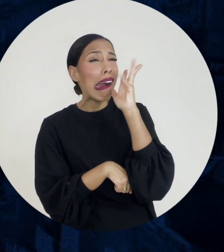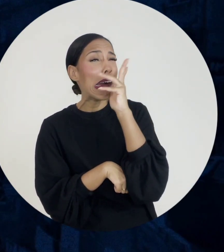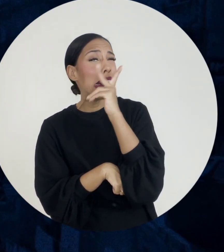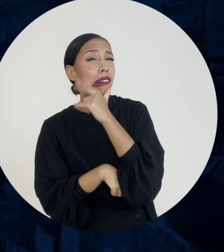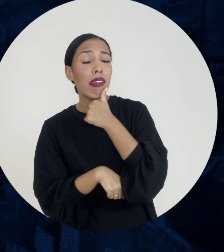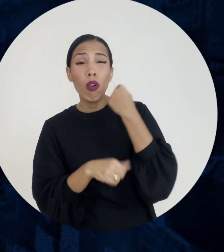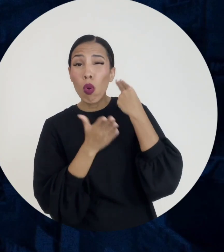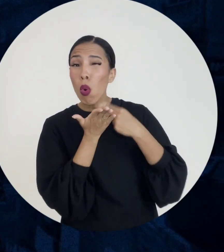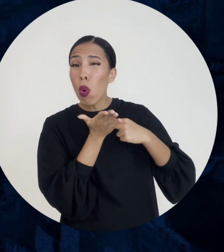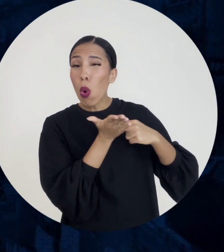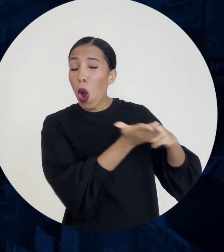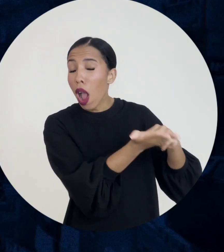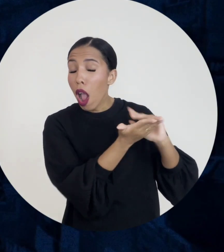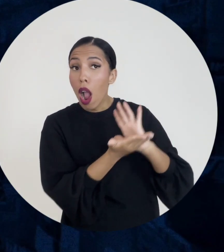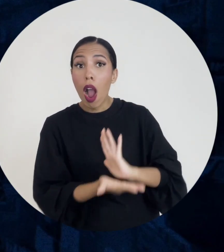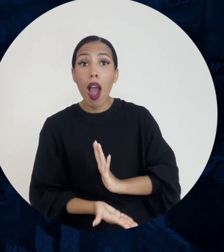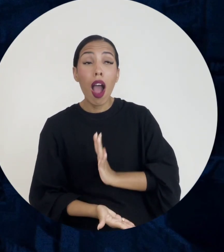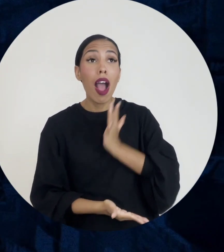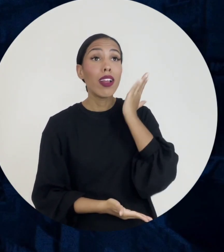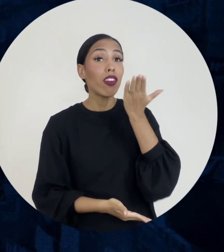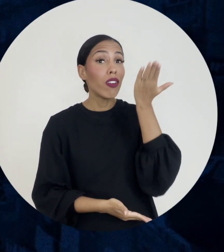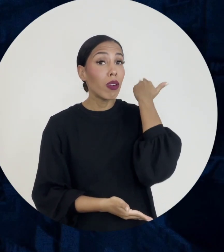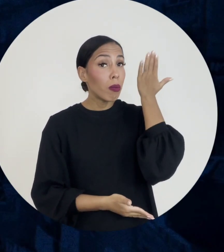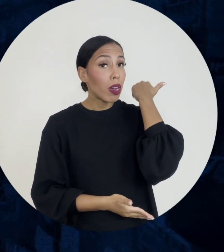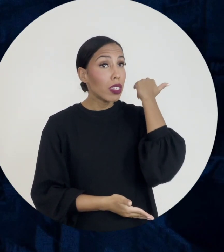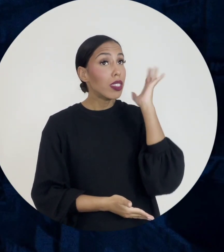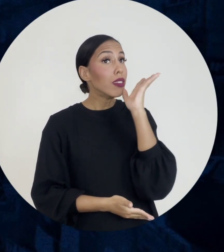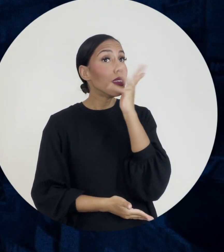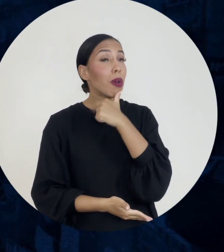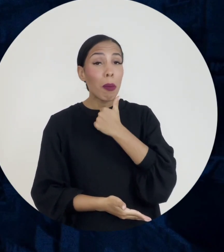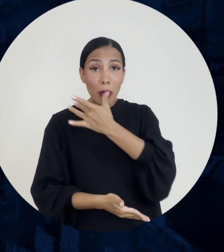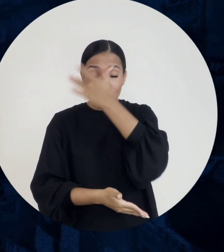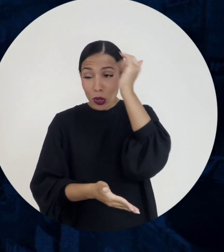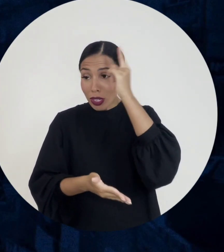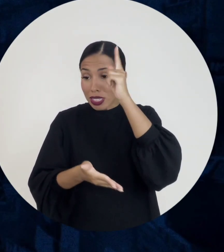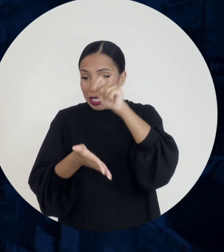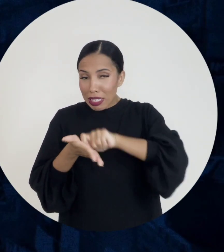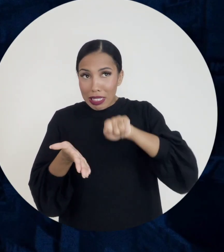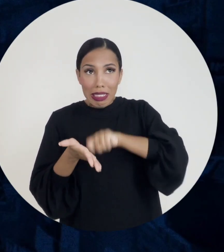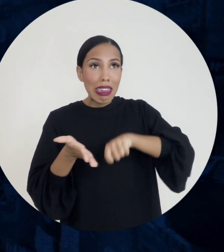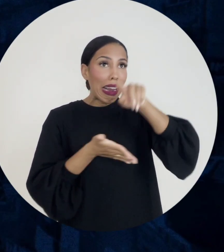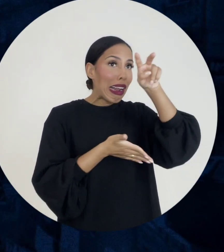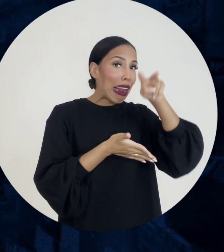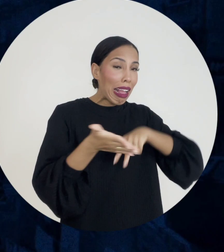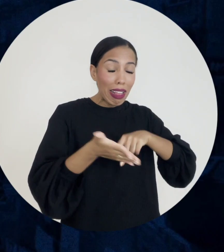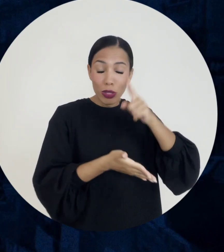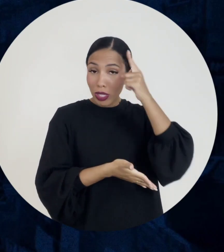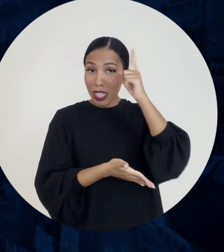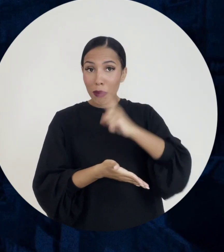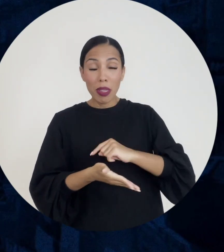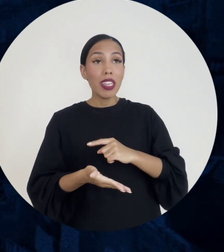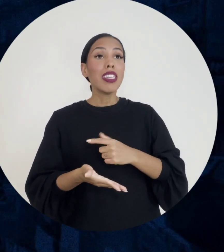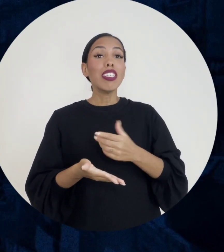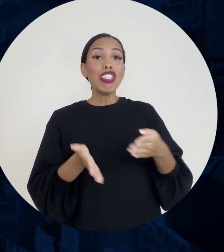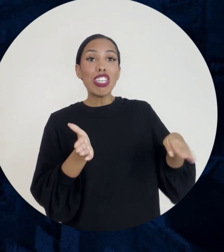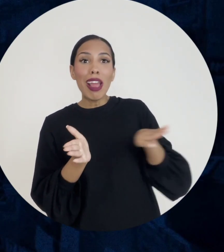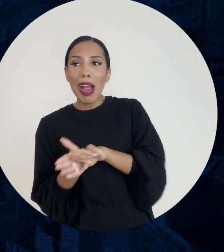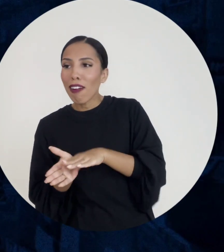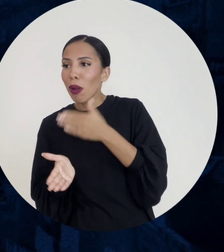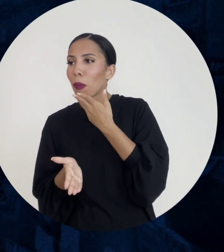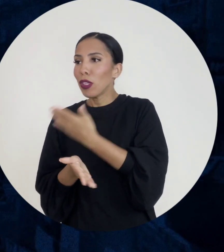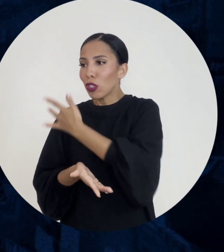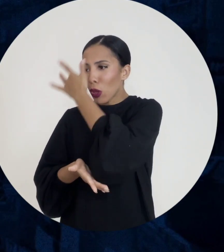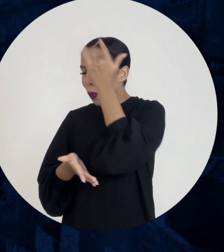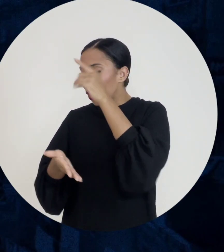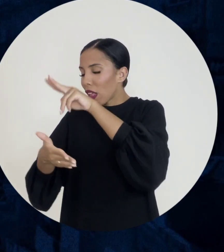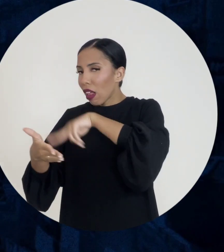essa história, né? Mas meu pai, coitado, como era um homem de roça, ele nunca ligou se eu ia para a escola ou